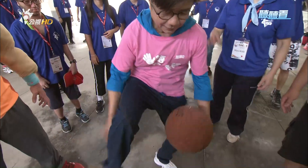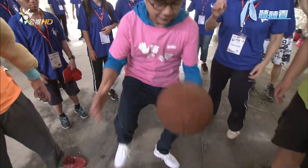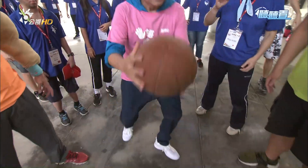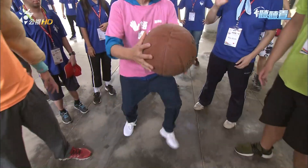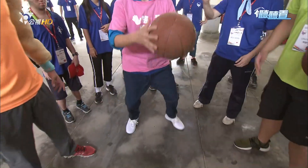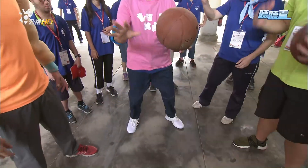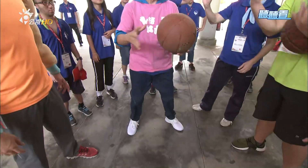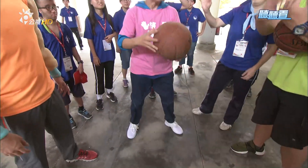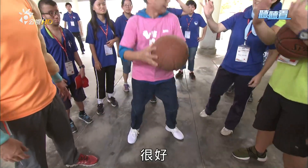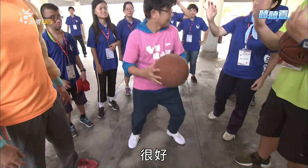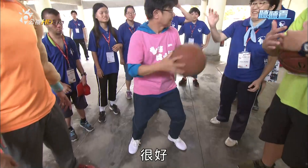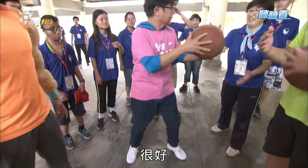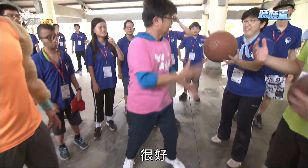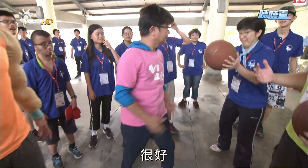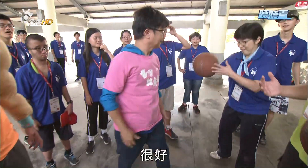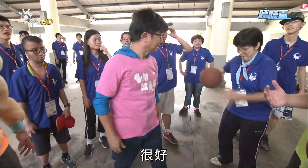哎，很好，来，